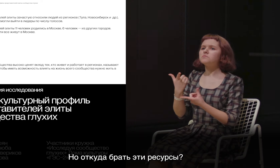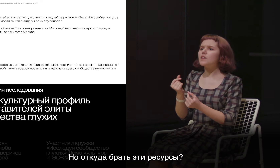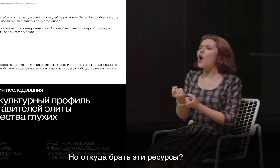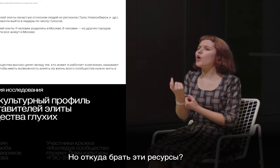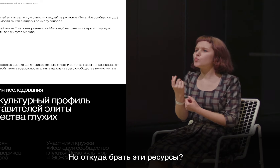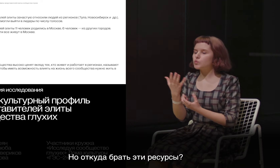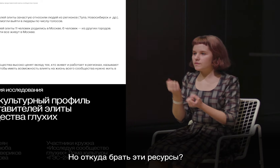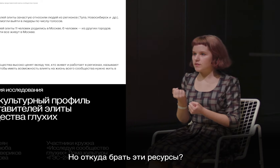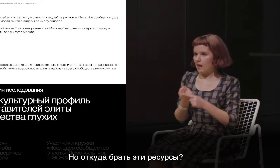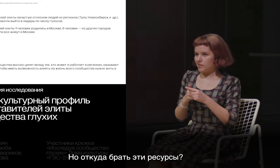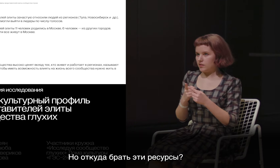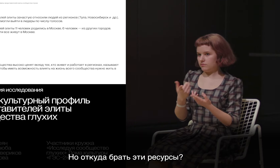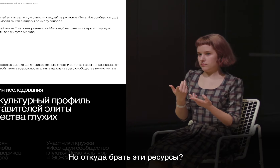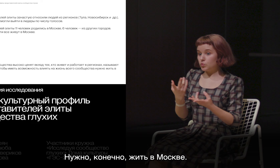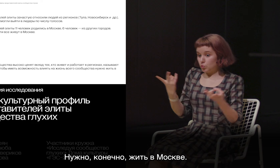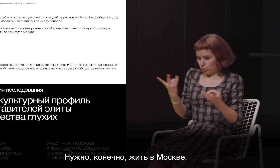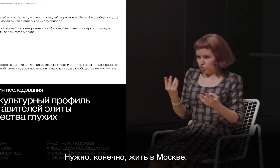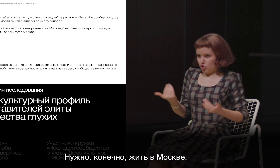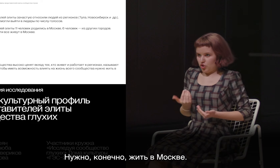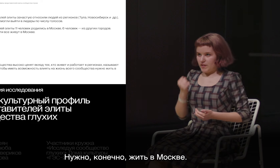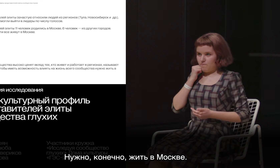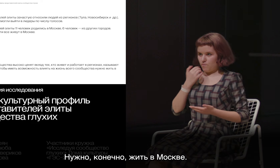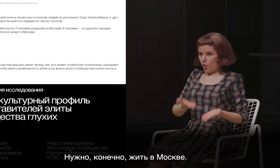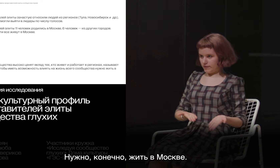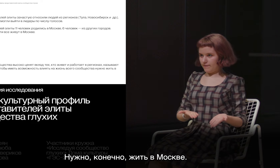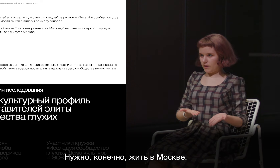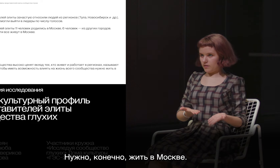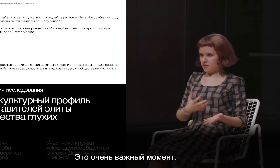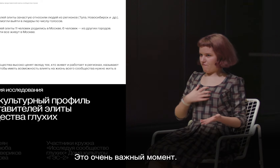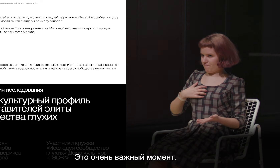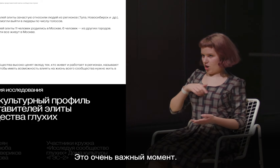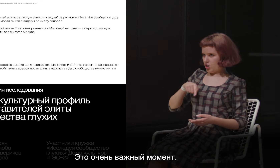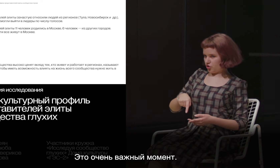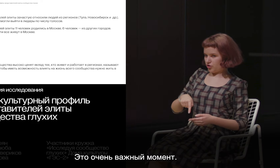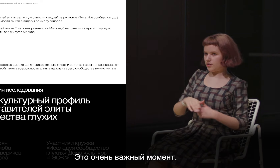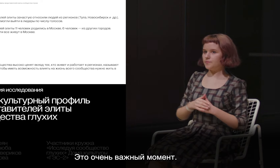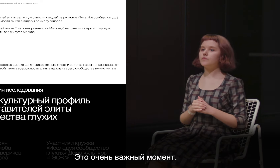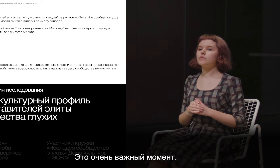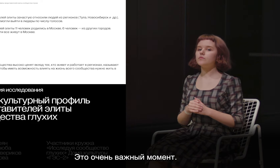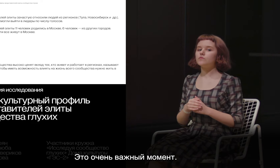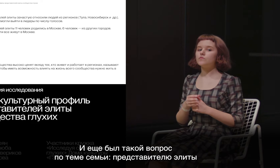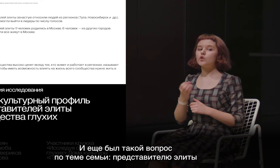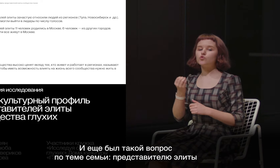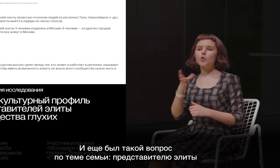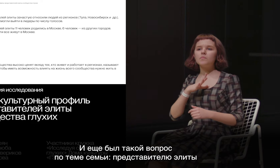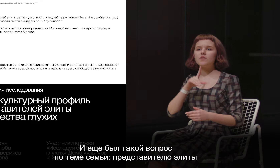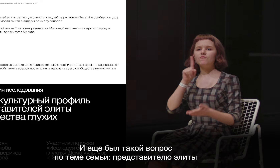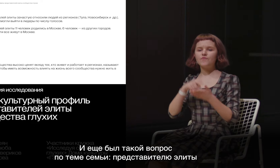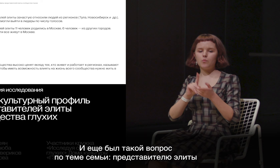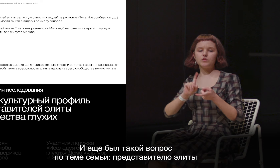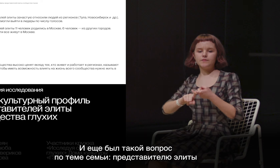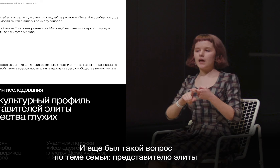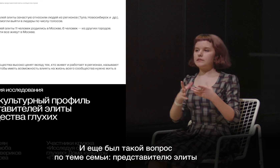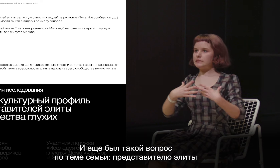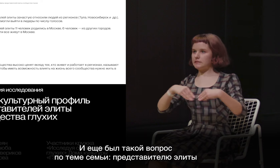необходимы ресурсы. Откуда брать эти ресурсы? Нужно, конечно, жить в Москве. Это очень важный момент. И еще был такой